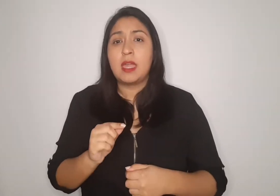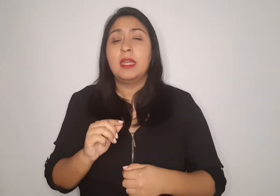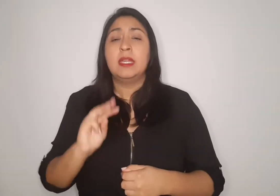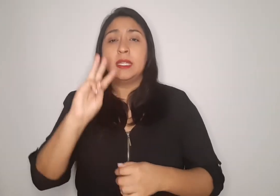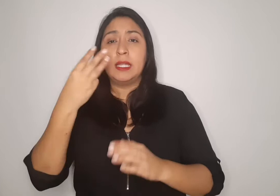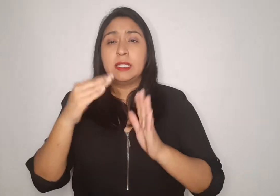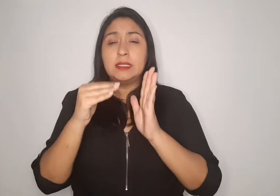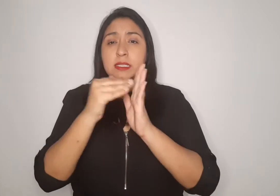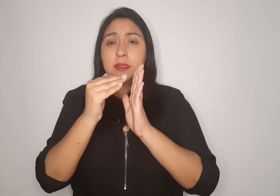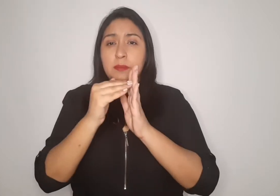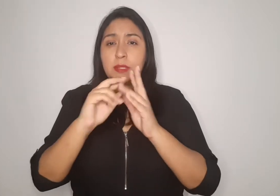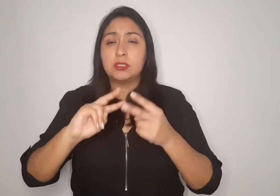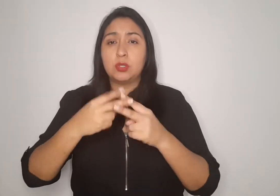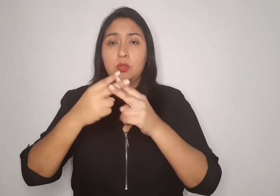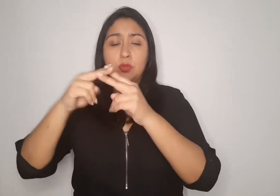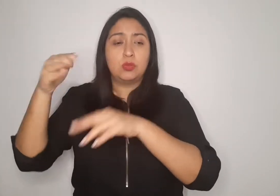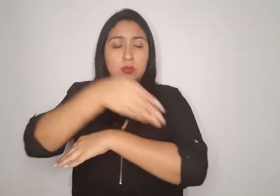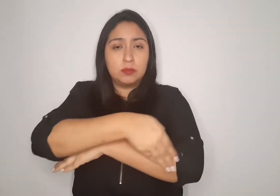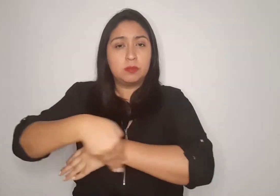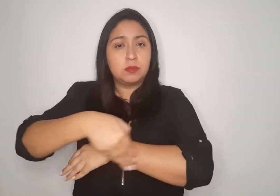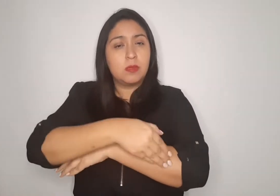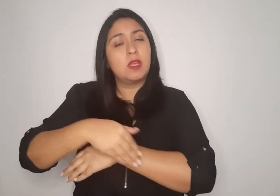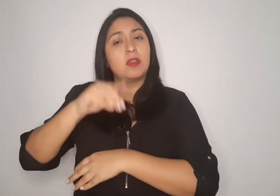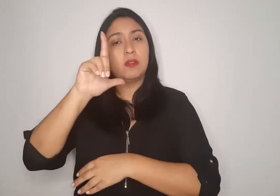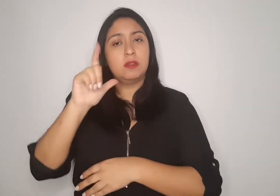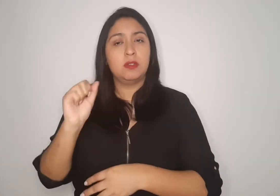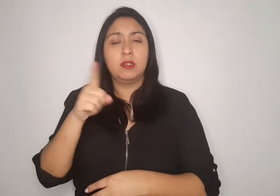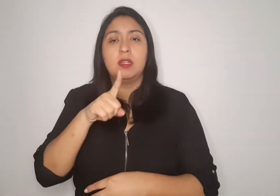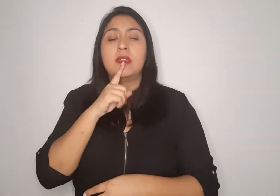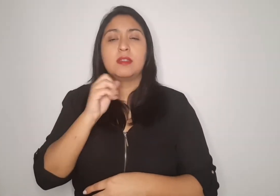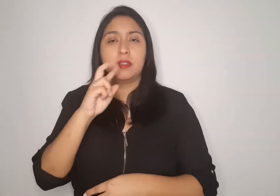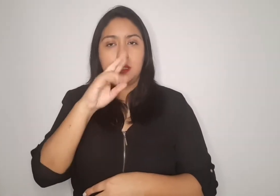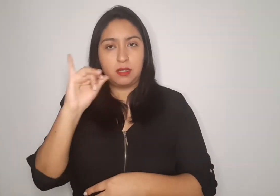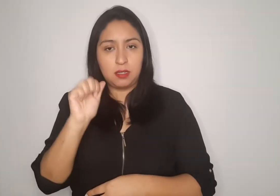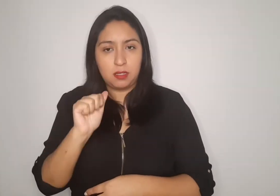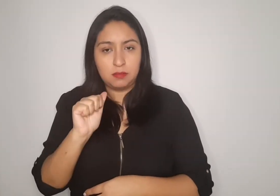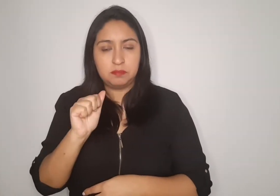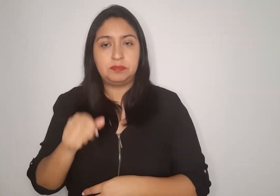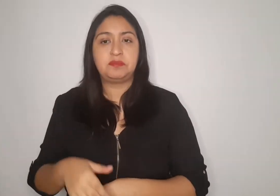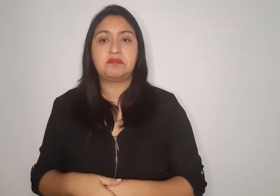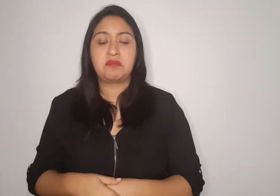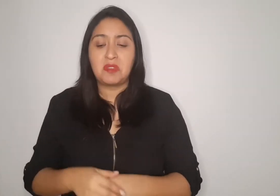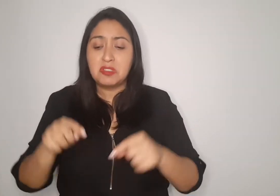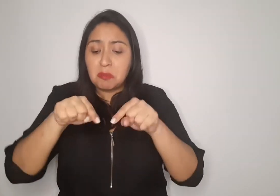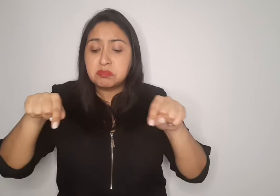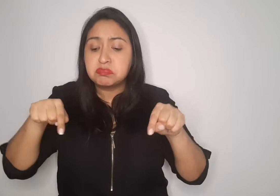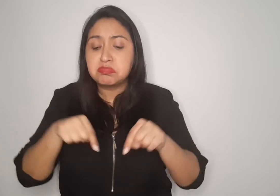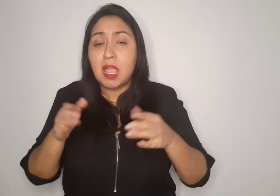tercer piso de la construcción de Las Tarrias, ¿ya?